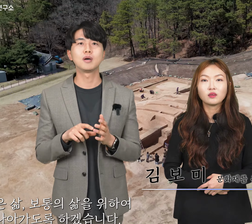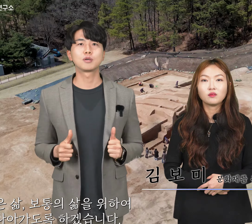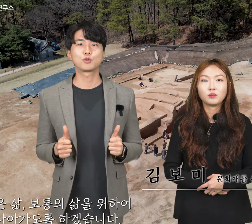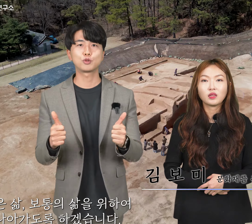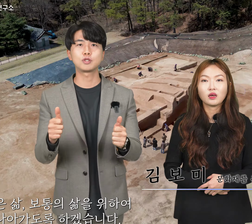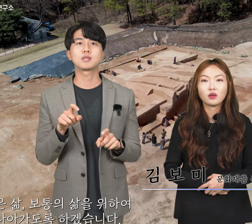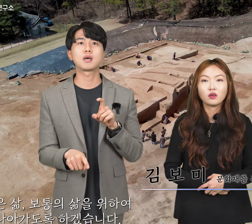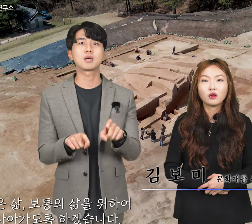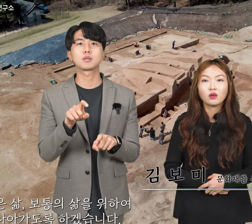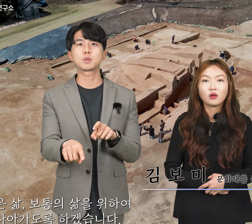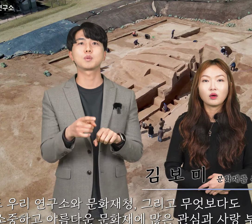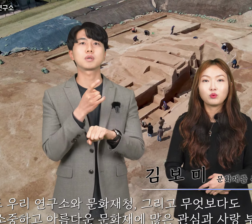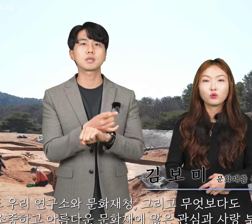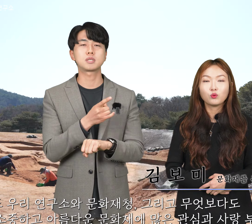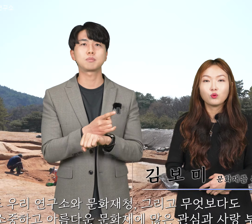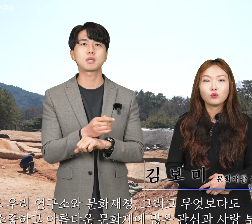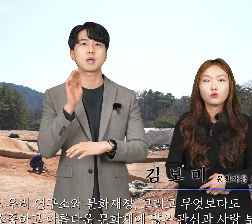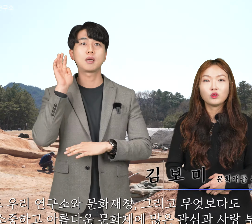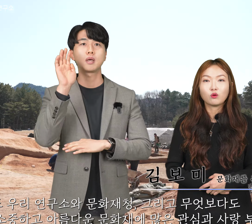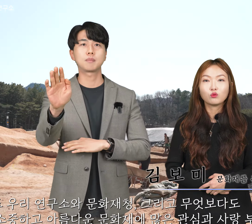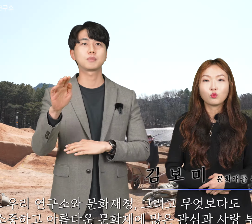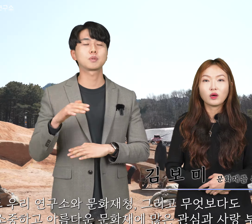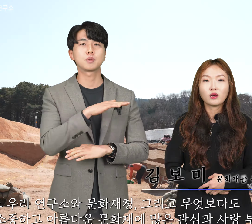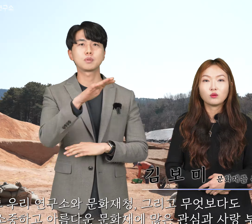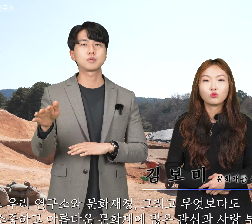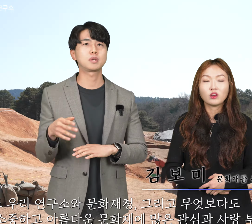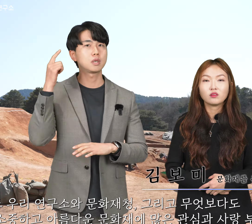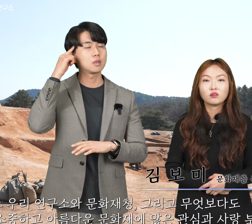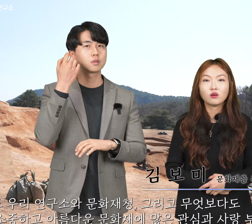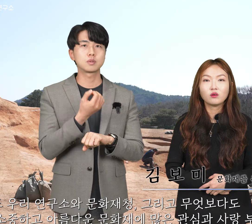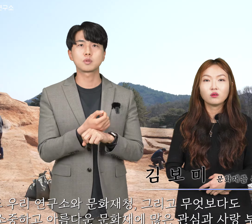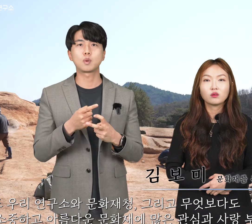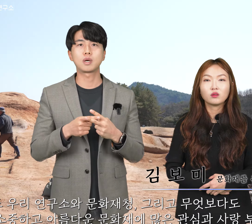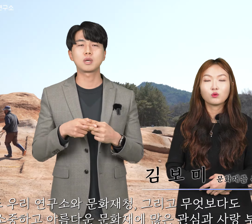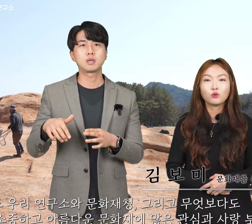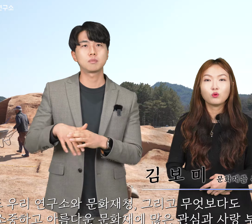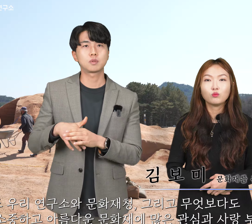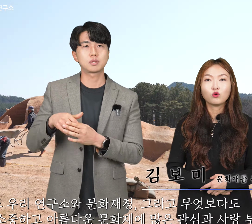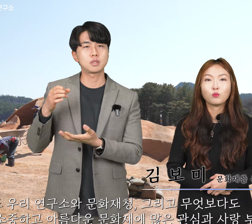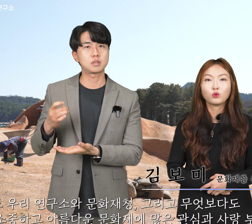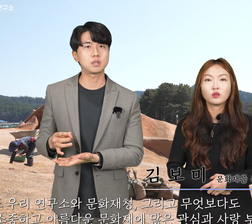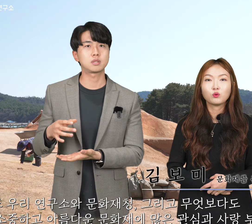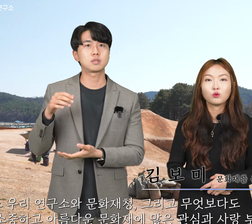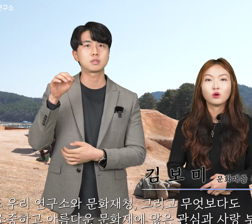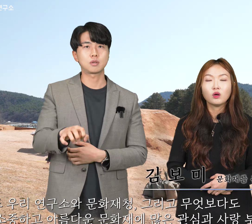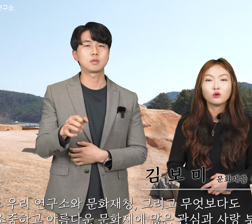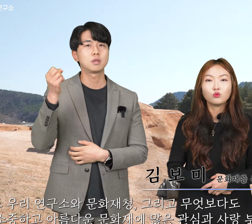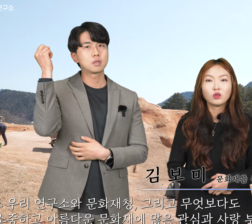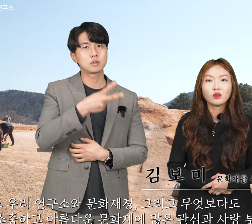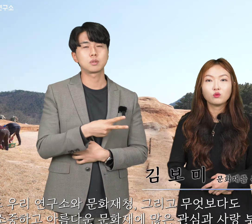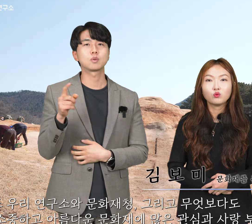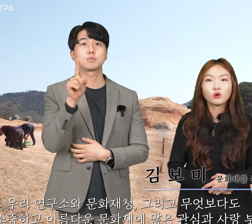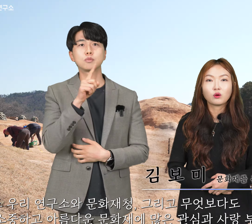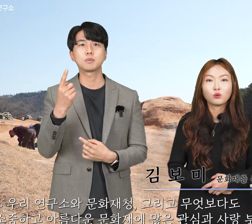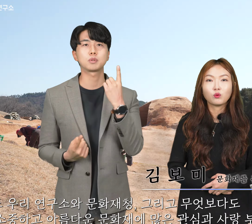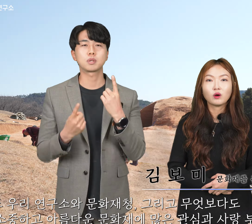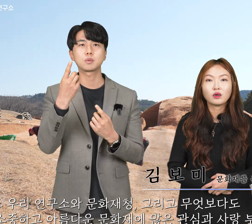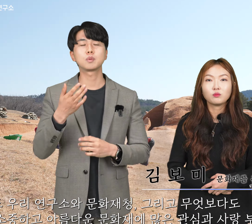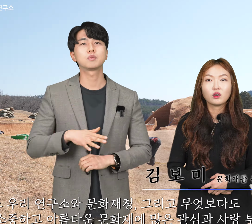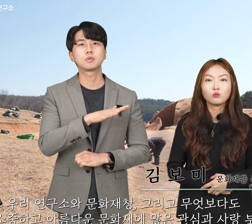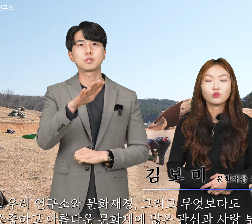나아가도록 하겠습니다. 앞으로도 우리 연구소와 문화재청, 그리고 무엇보다도 우리의